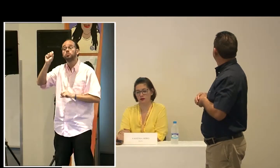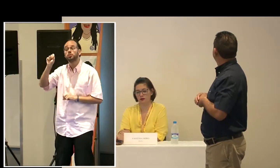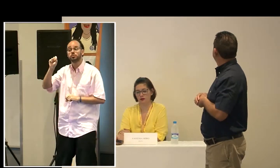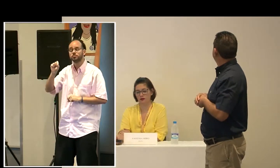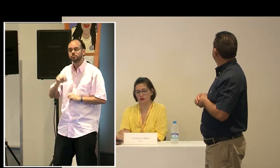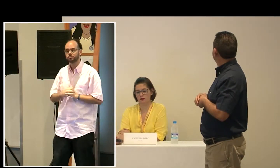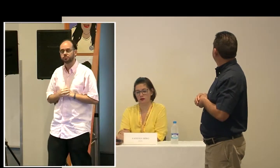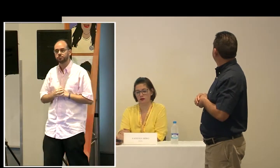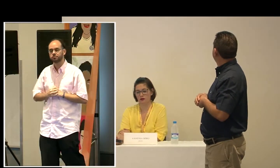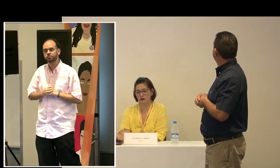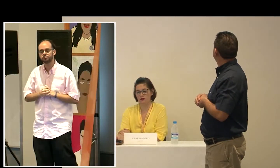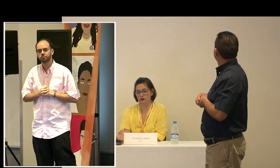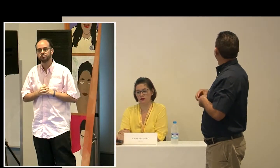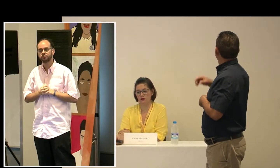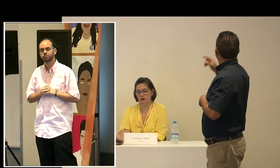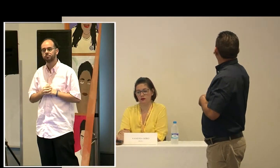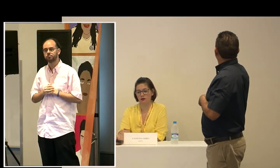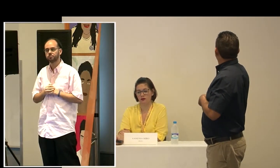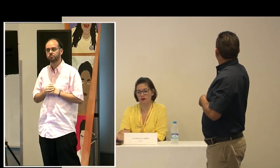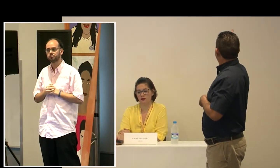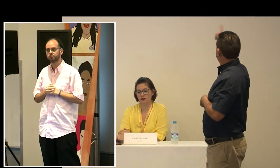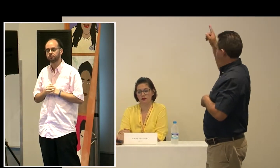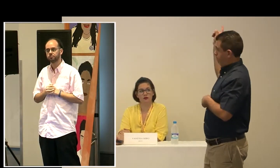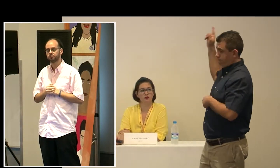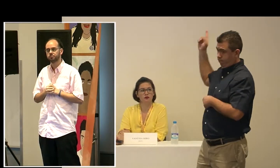do bilinguismo, mas é uma questão de identidade.